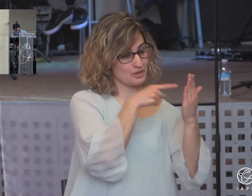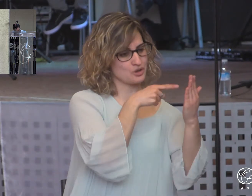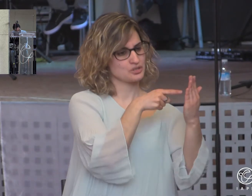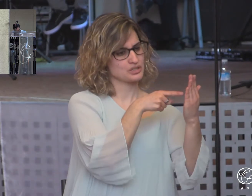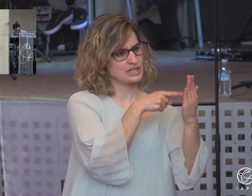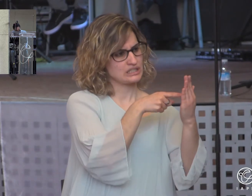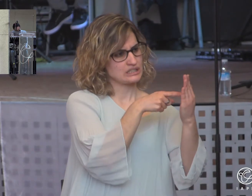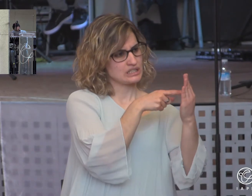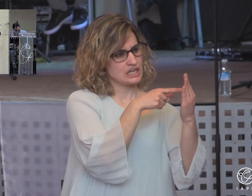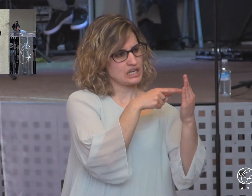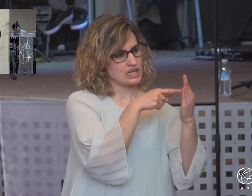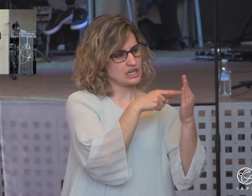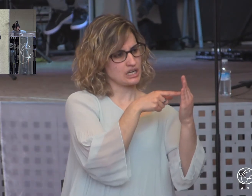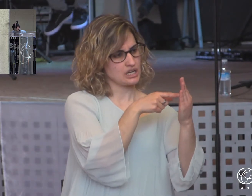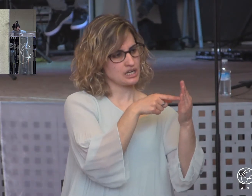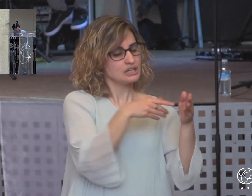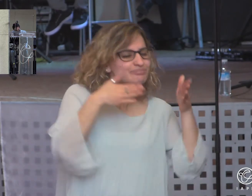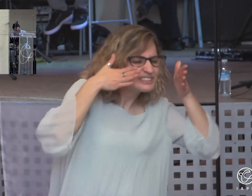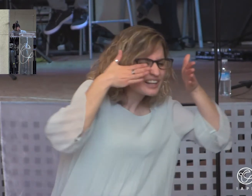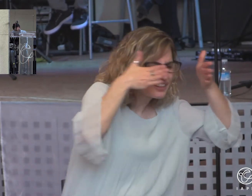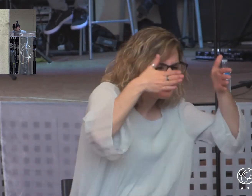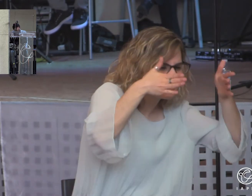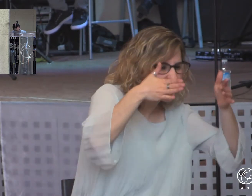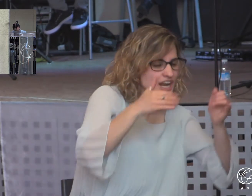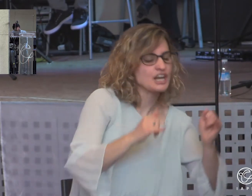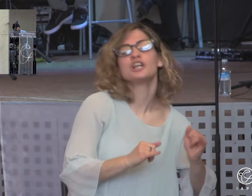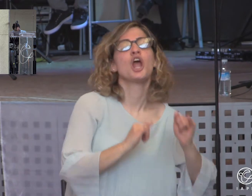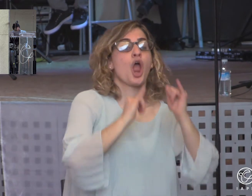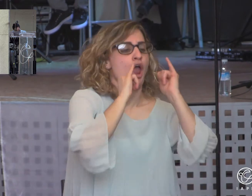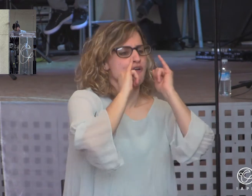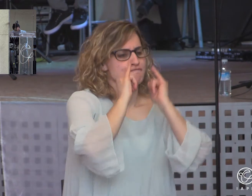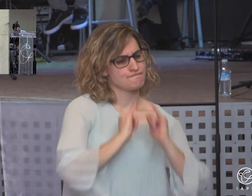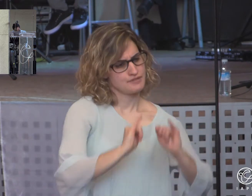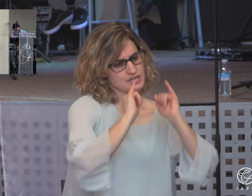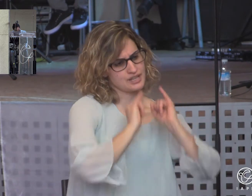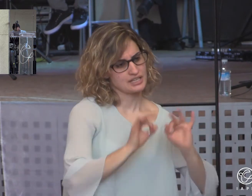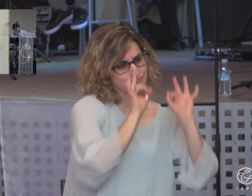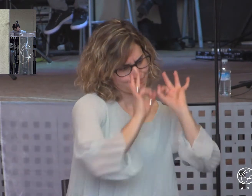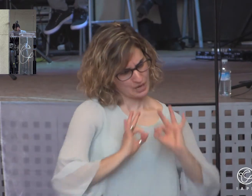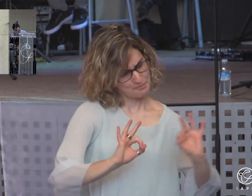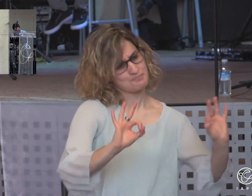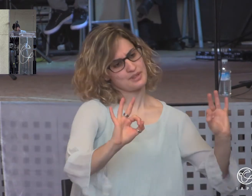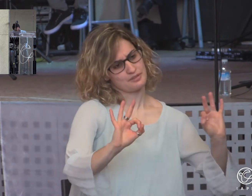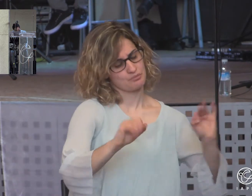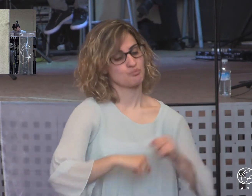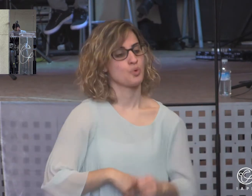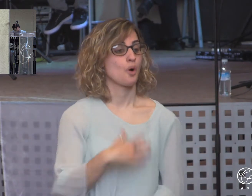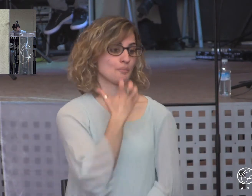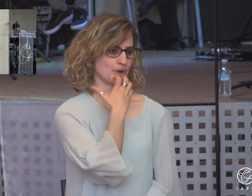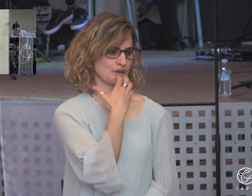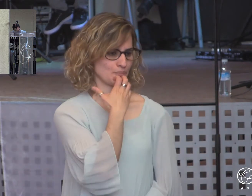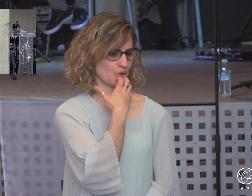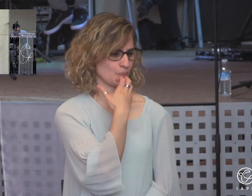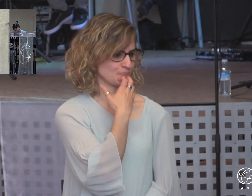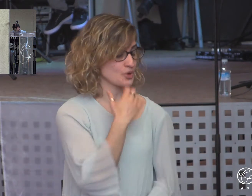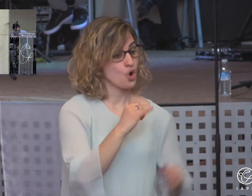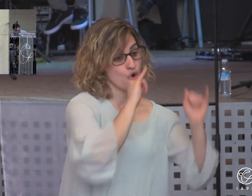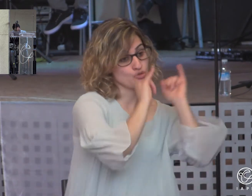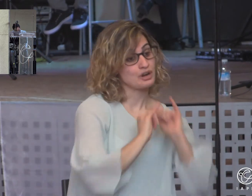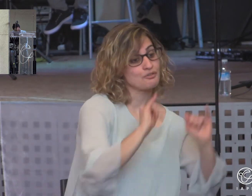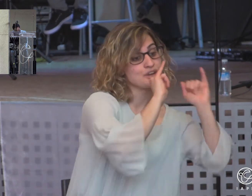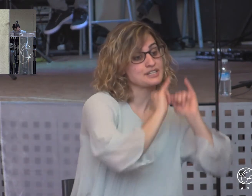Nos contempla una celebración cuando Jesús tenía 12 años, cuando era pequeño, cuando